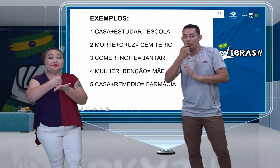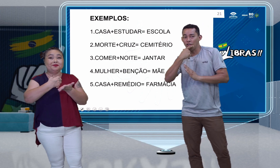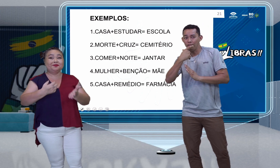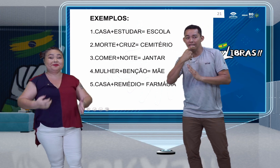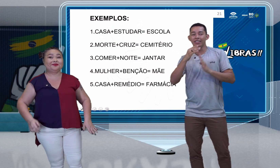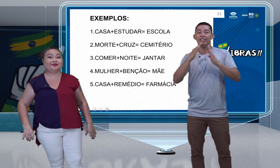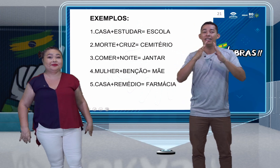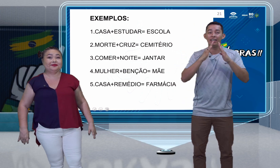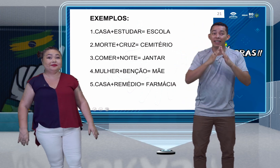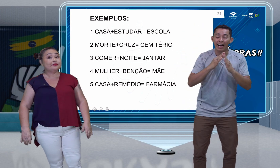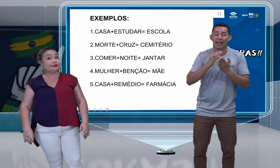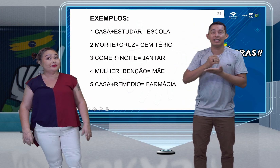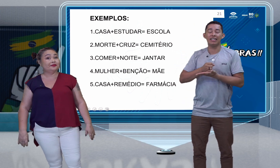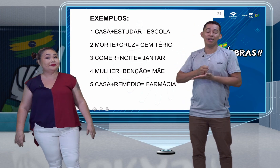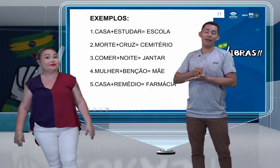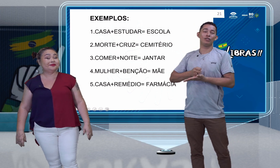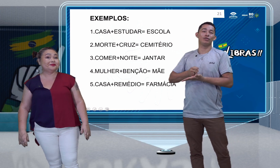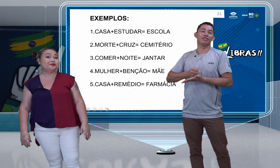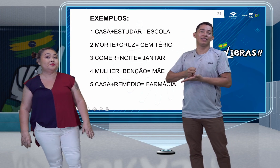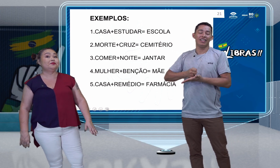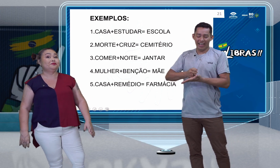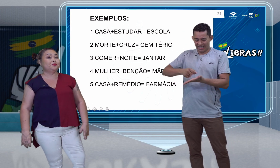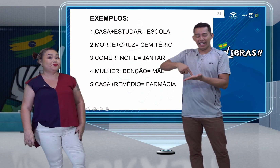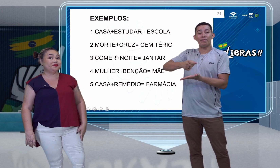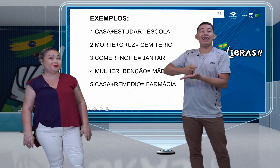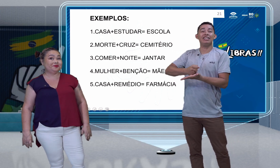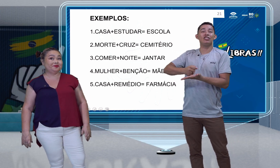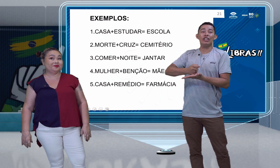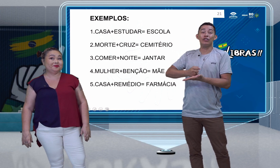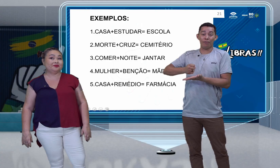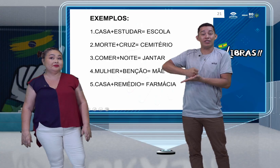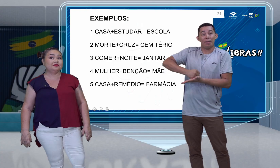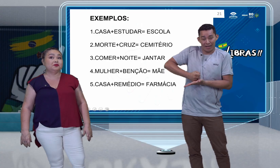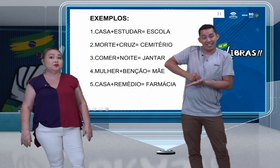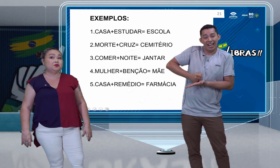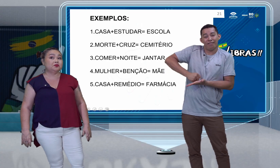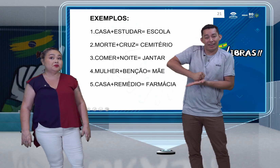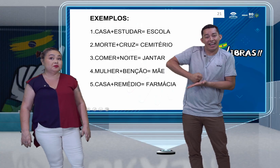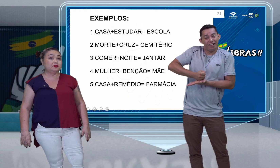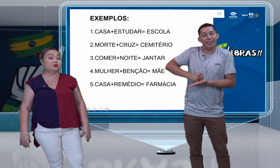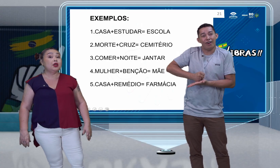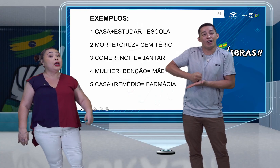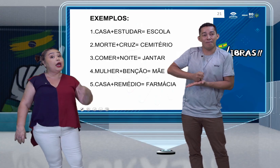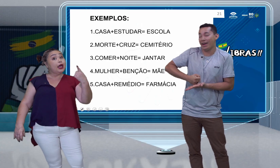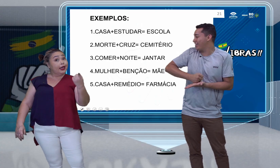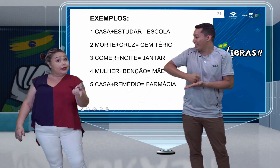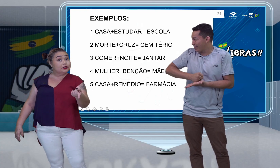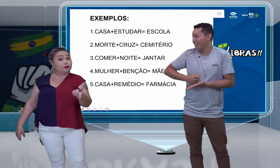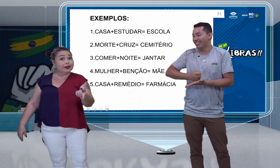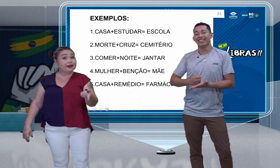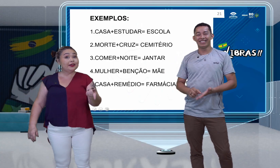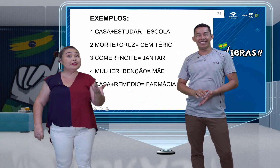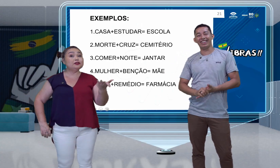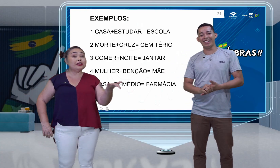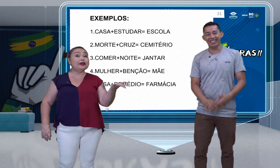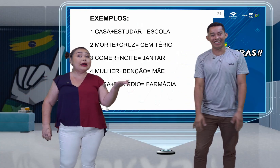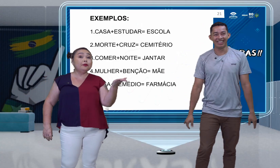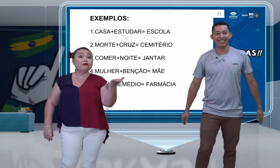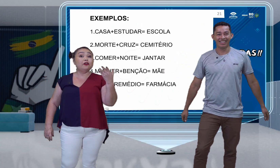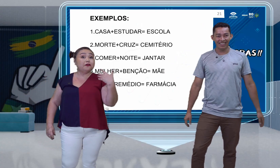remédio. Casa, remédio. Esse aqui é mais antigo, tempo que você amassava a erva lá, o remédio, as isso coisas. aí. Isso que eu ia falar,